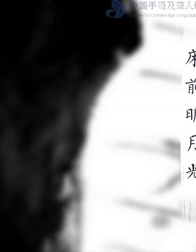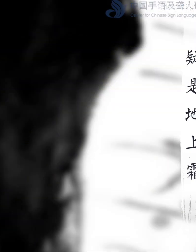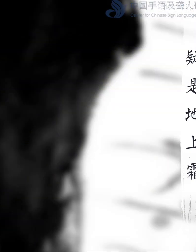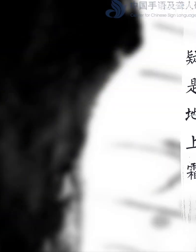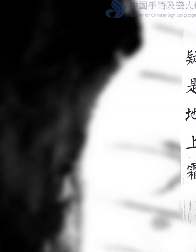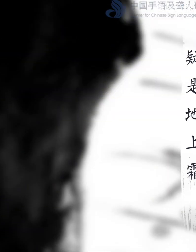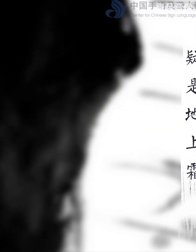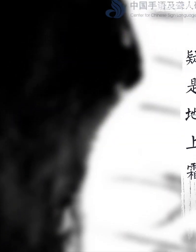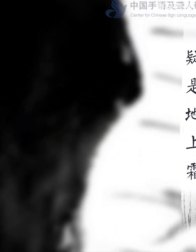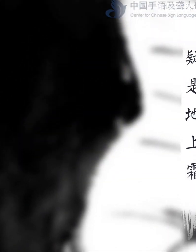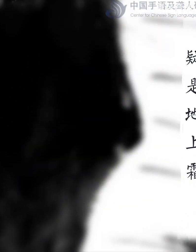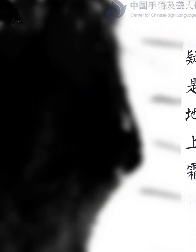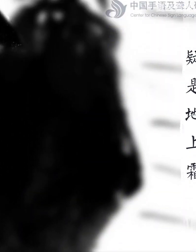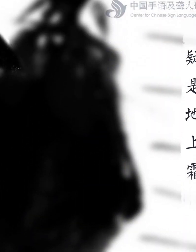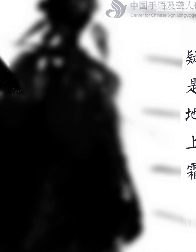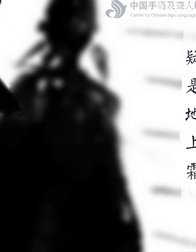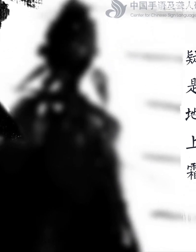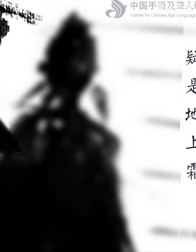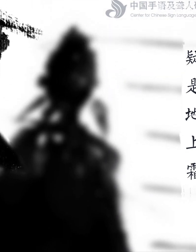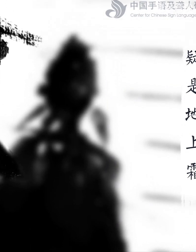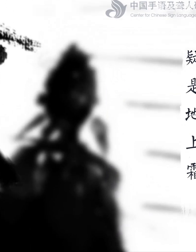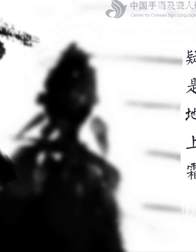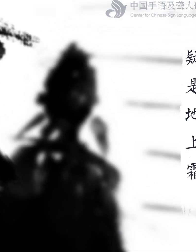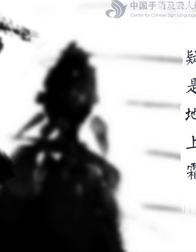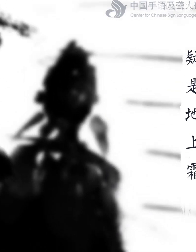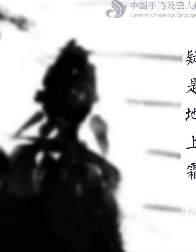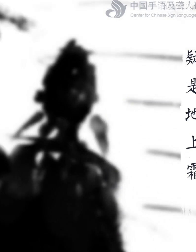疑是地上霜。